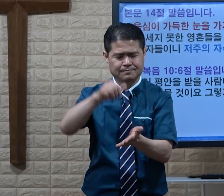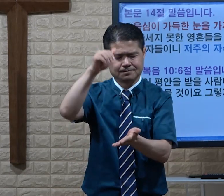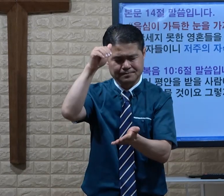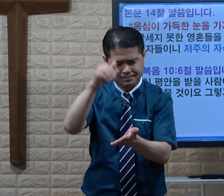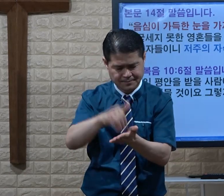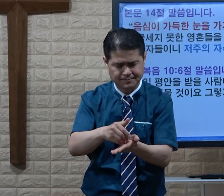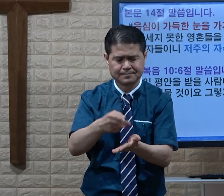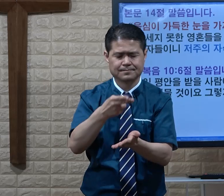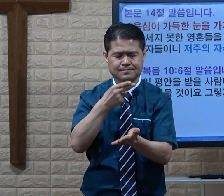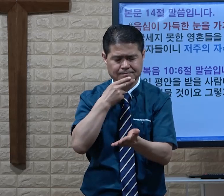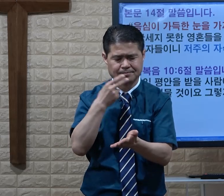이미